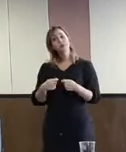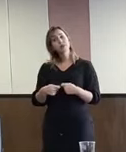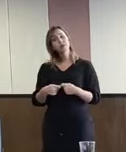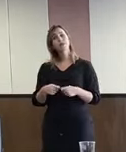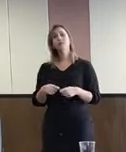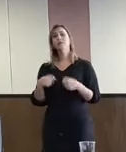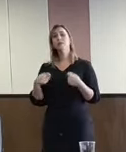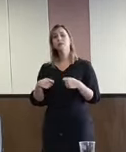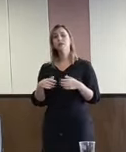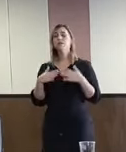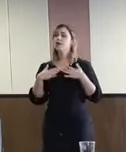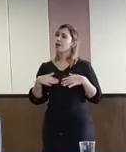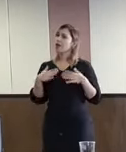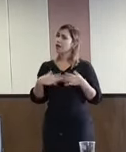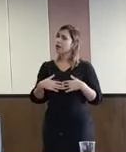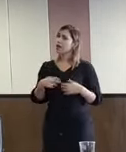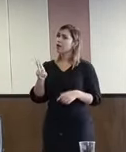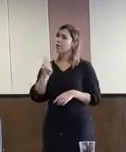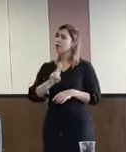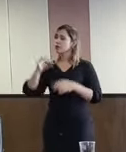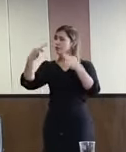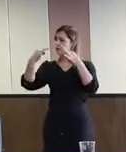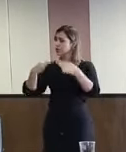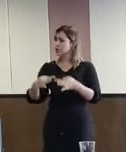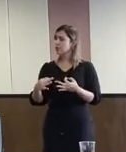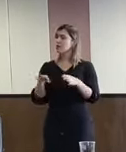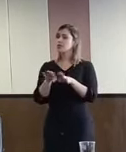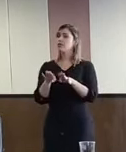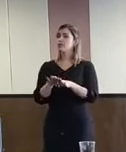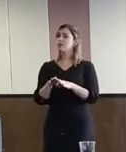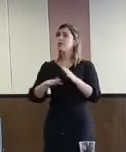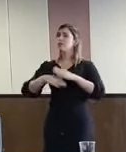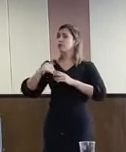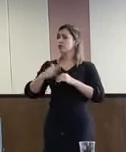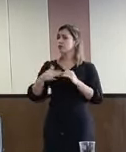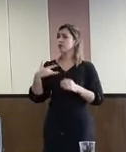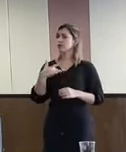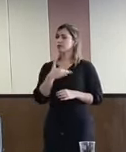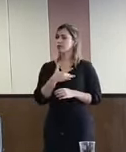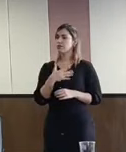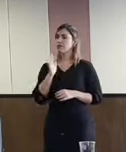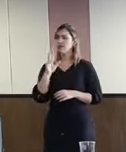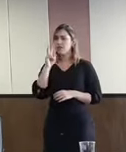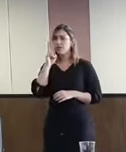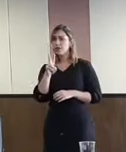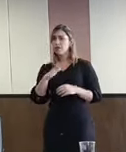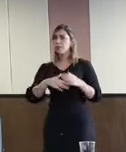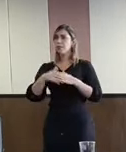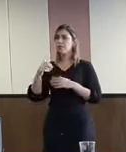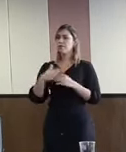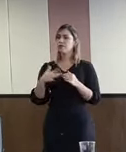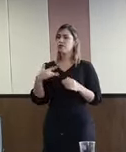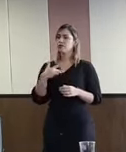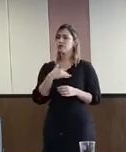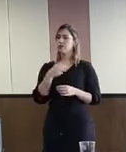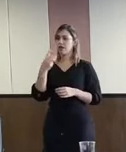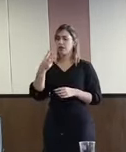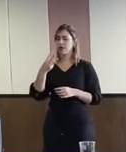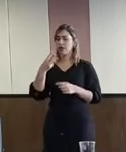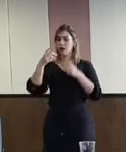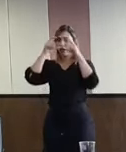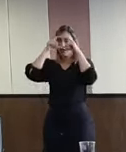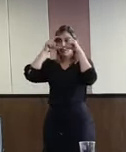Então, é preciso ter prudência na utilização, inclusive com os profissionais da saúde. Eu já vi profissional de saúde com 3 máscaras